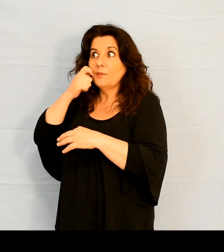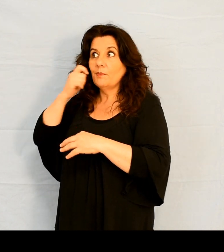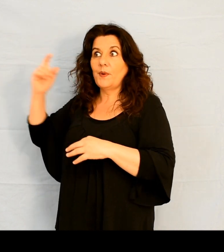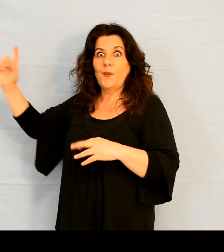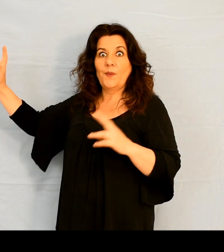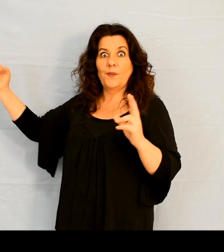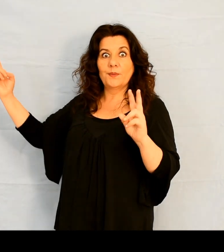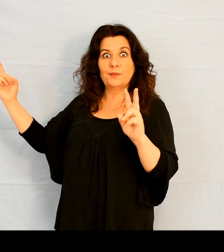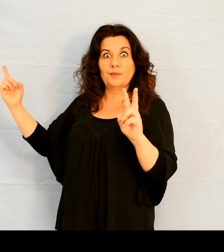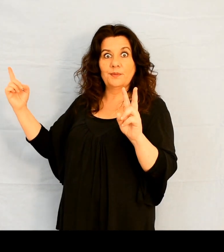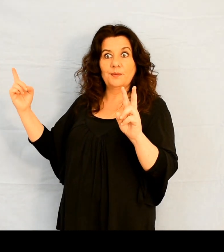avec eux.